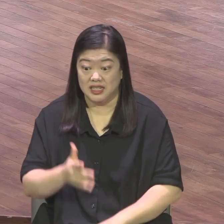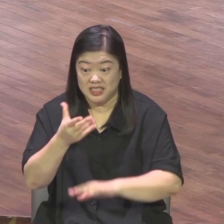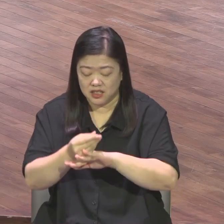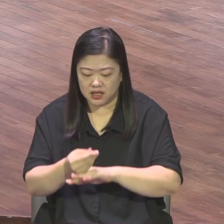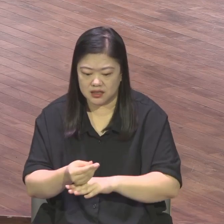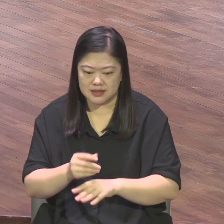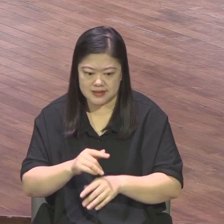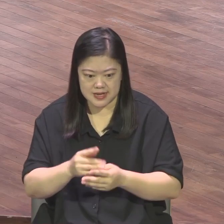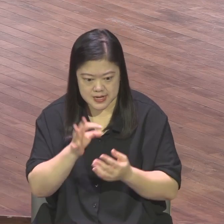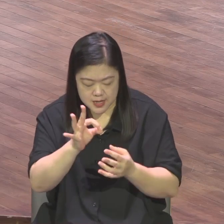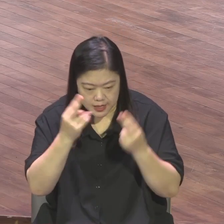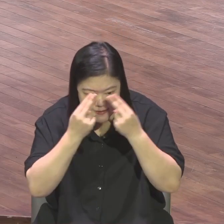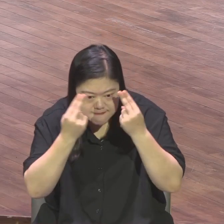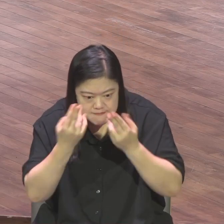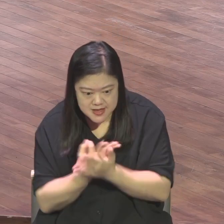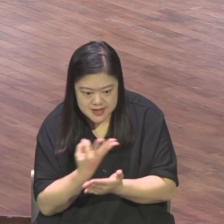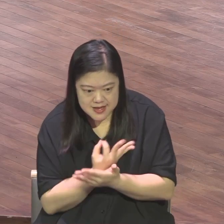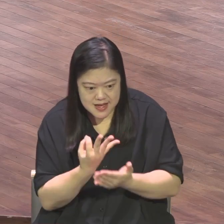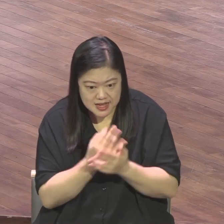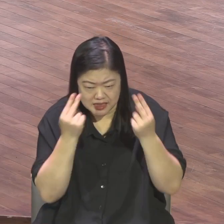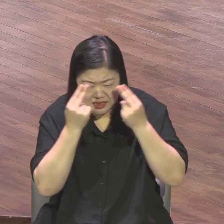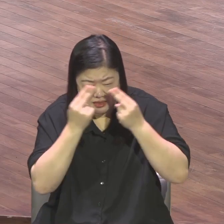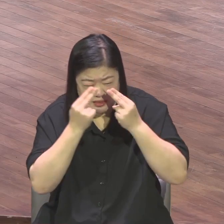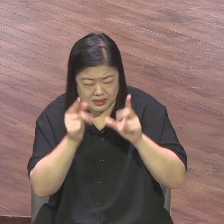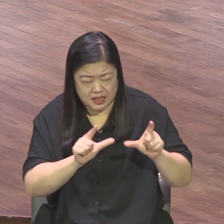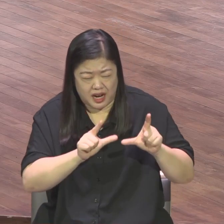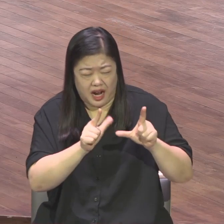것을 두려워하지요. 억울해하지요.